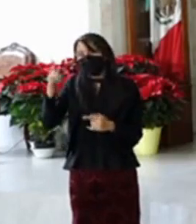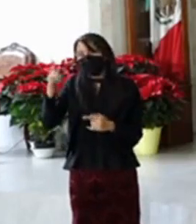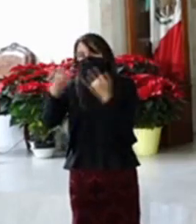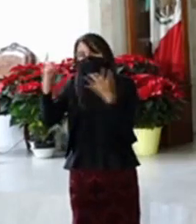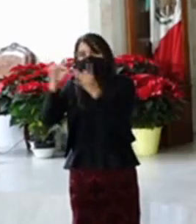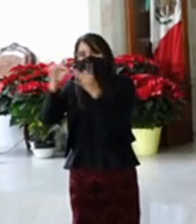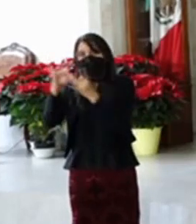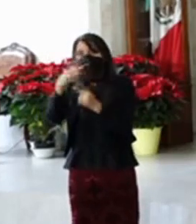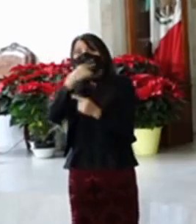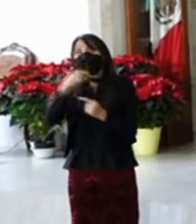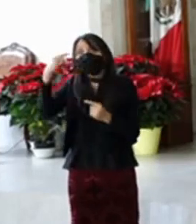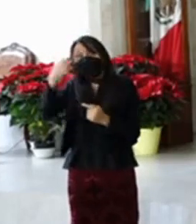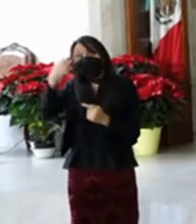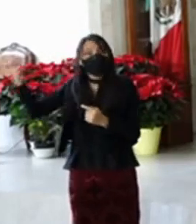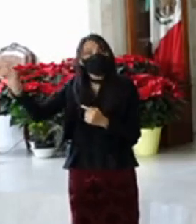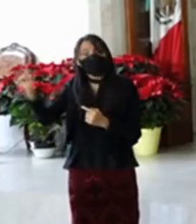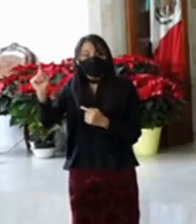cuando este hombre